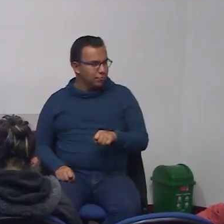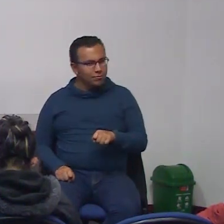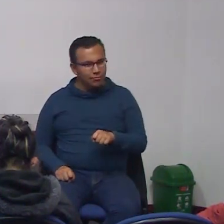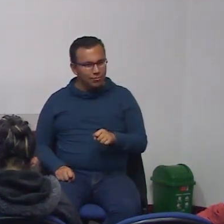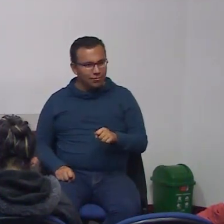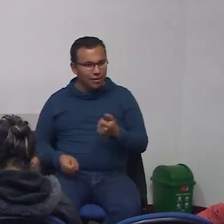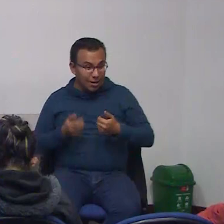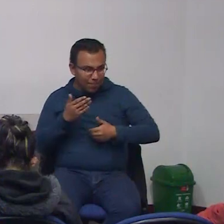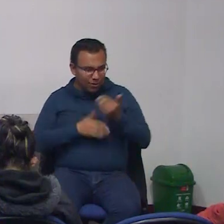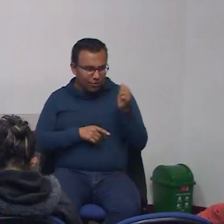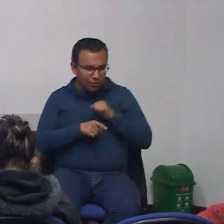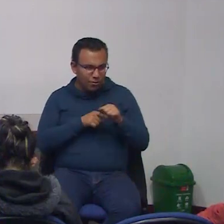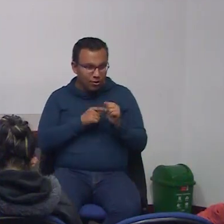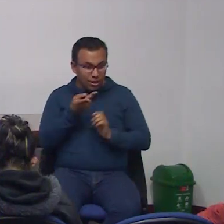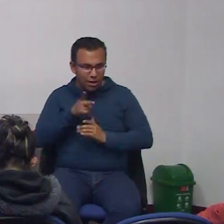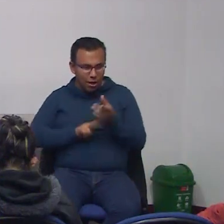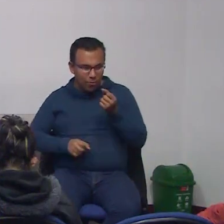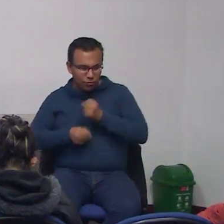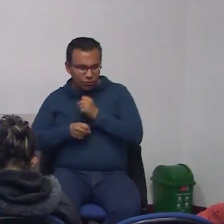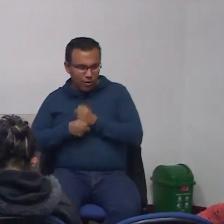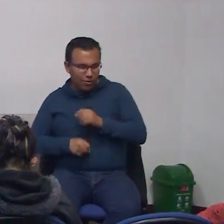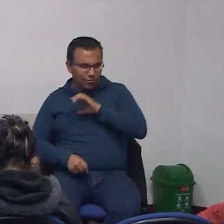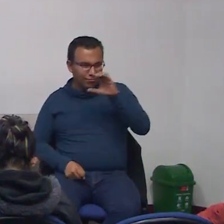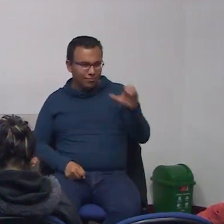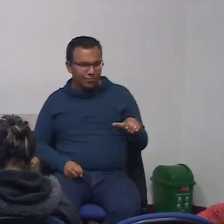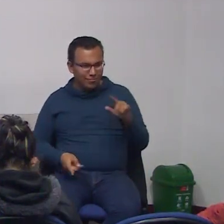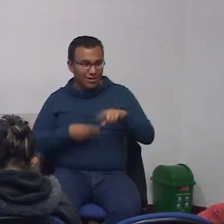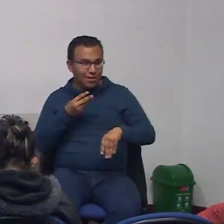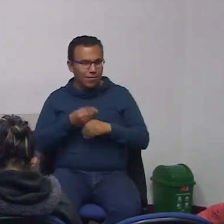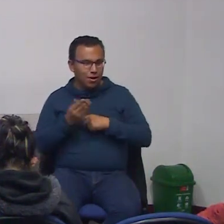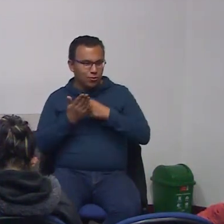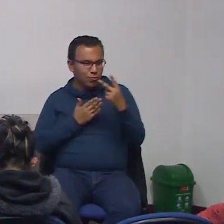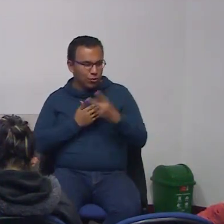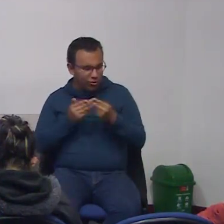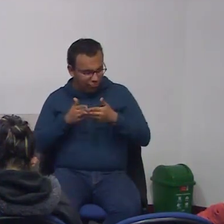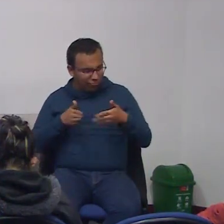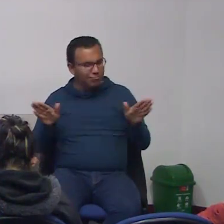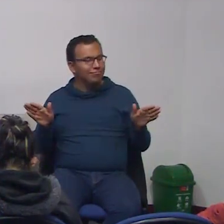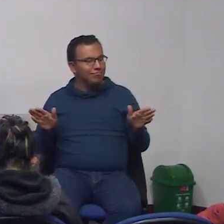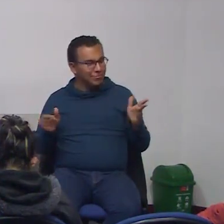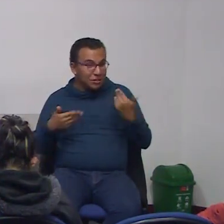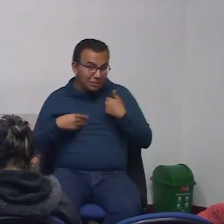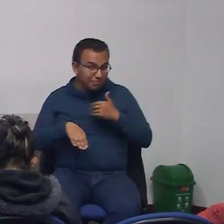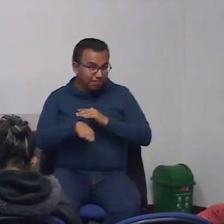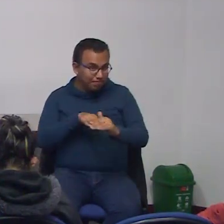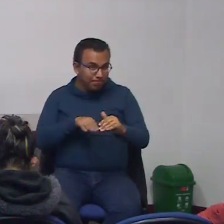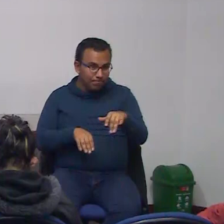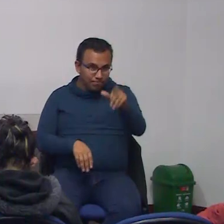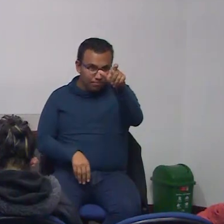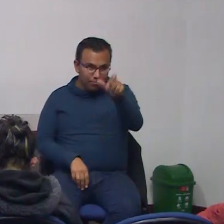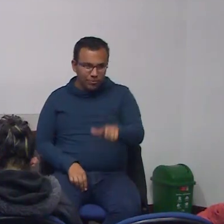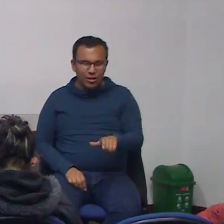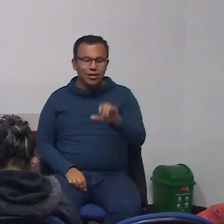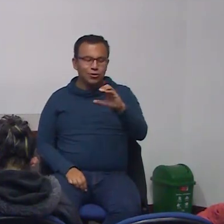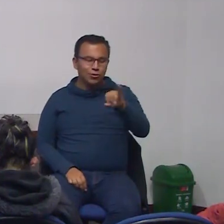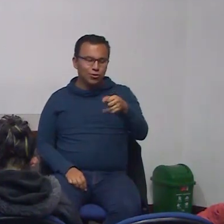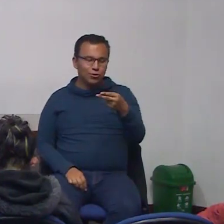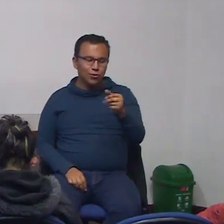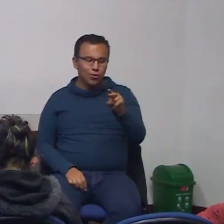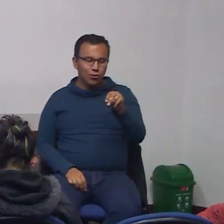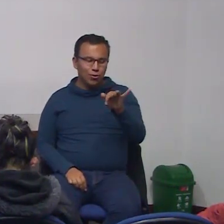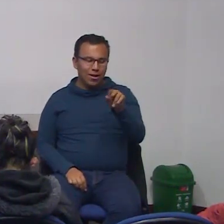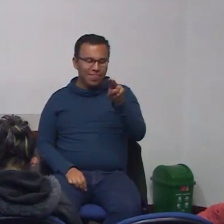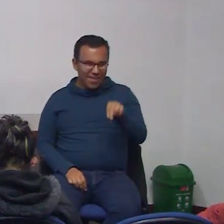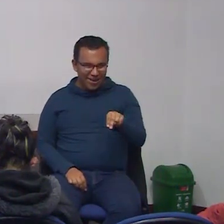inició a hacer su práctica trabaja con nosotros y Está realizando también un proyecto grande ahí entonces la invitación Cristian es nada